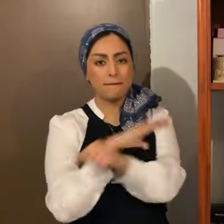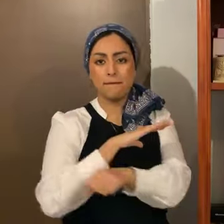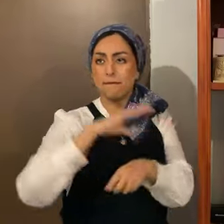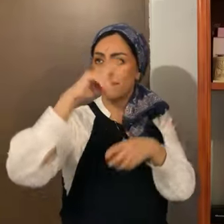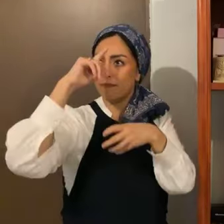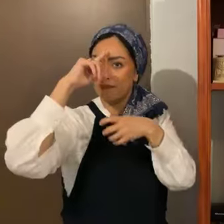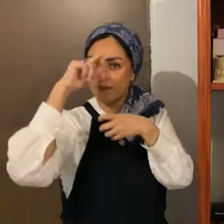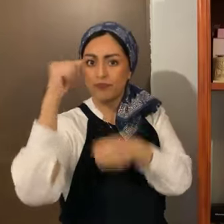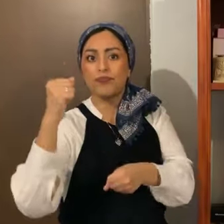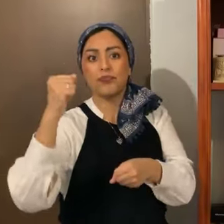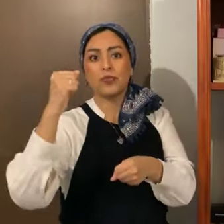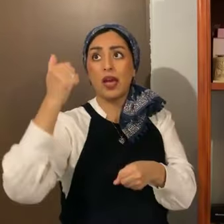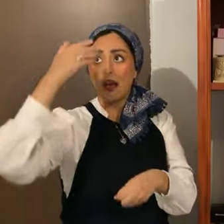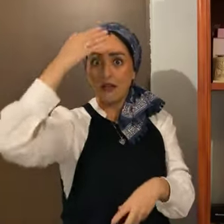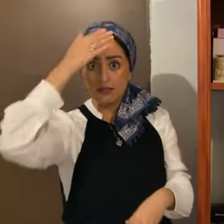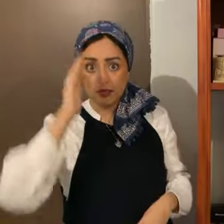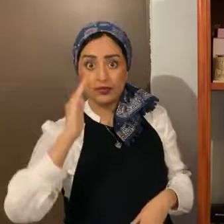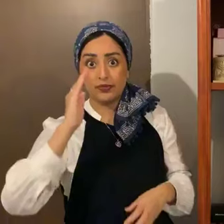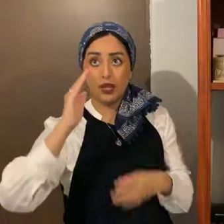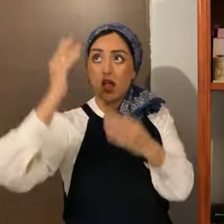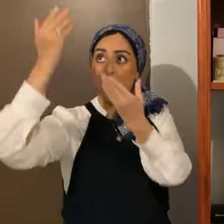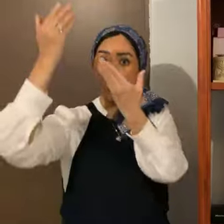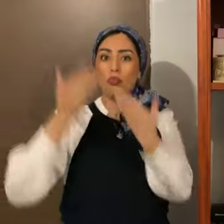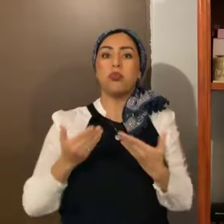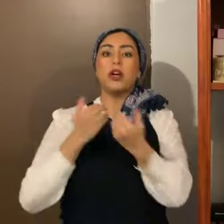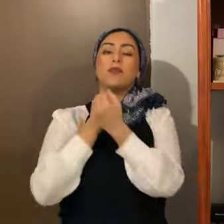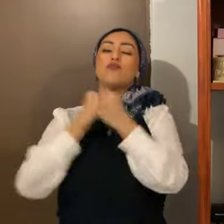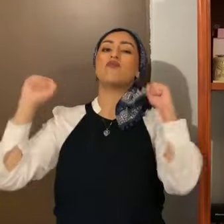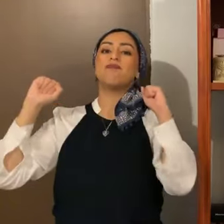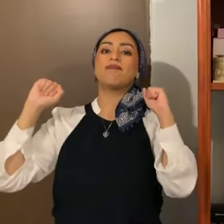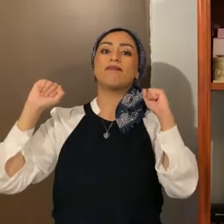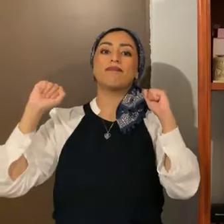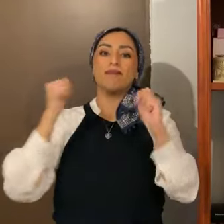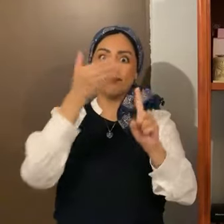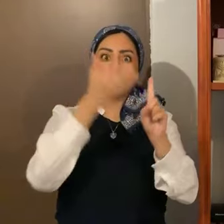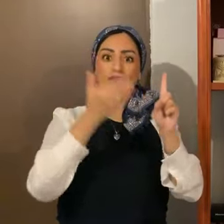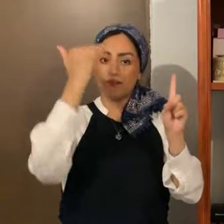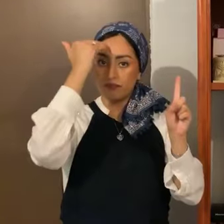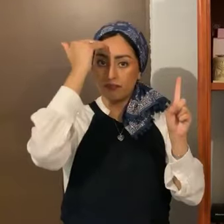plenamente en el poder divino para librarlo.